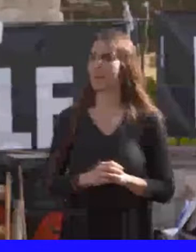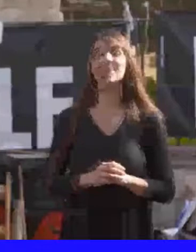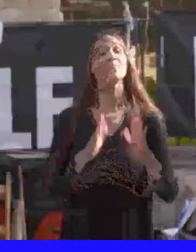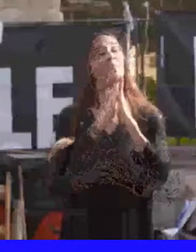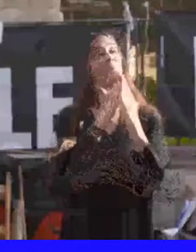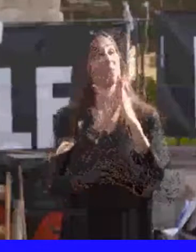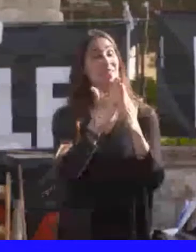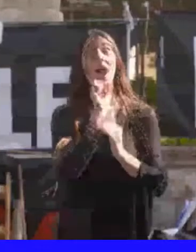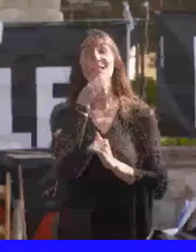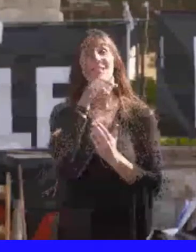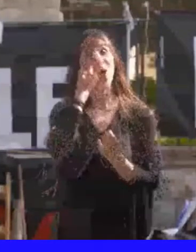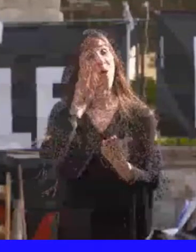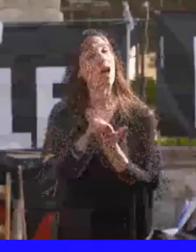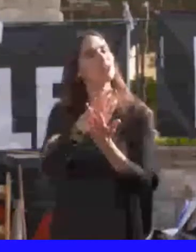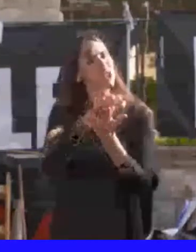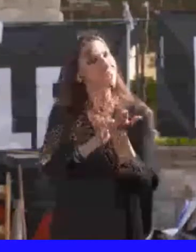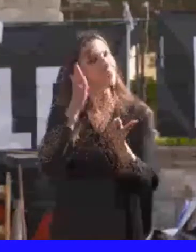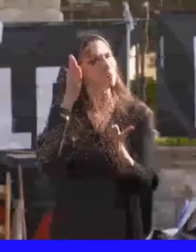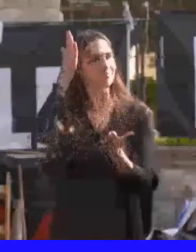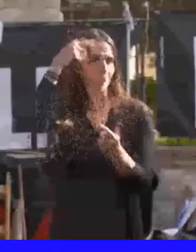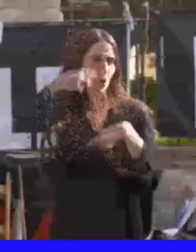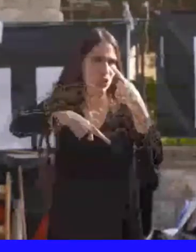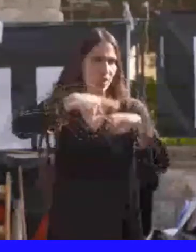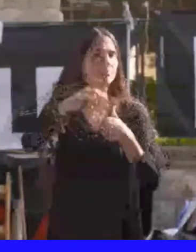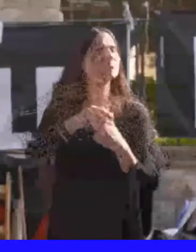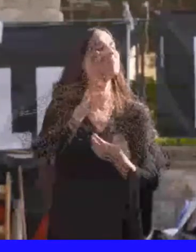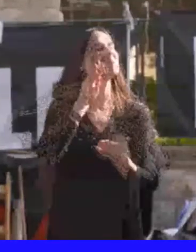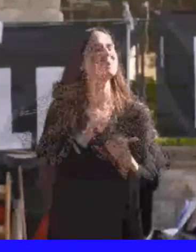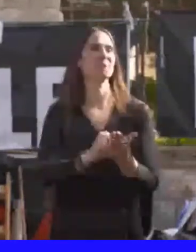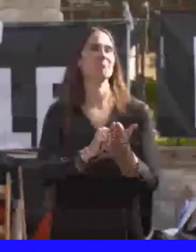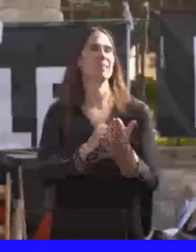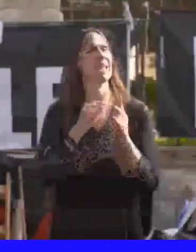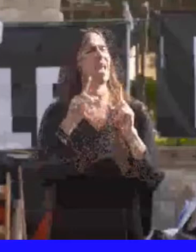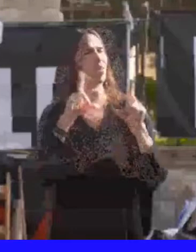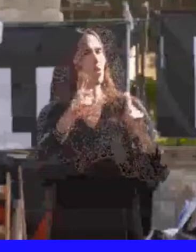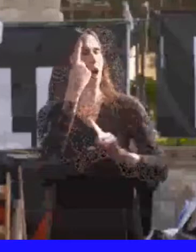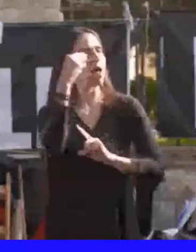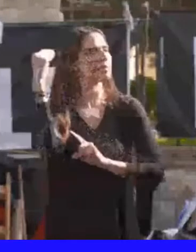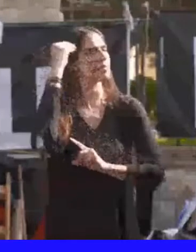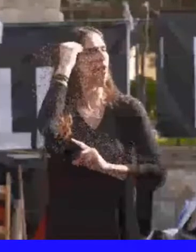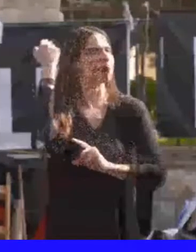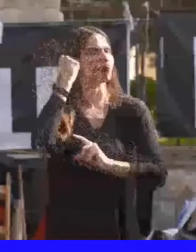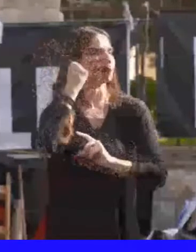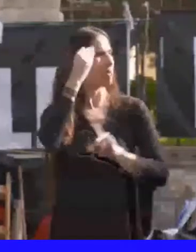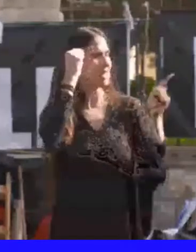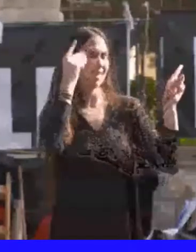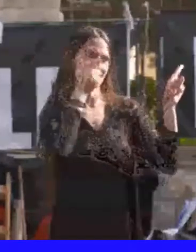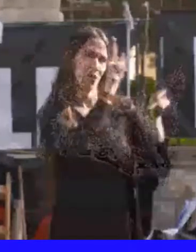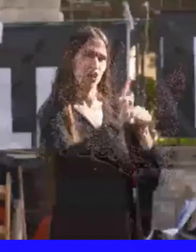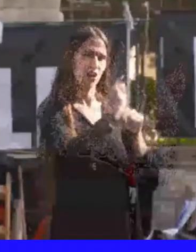בספרי ההיסטוריה שיכתבו בעוד שנים, תהיה תמונה אחת שזכורה מימי שלטונו של